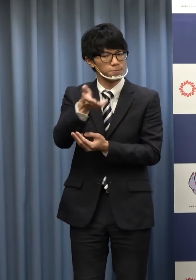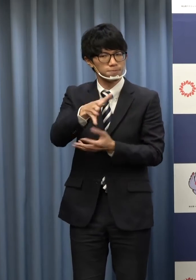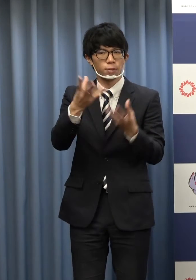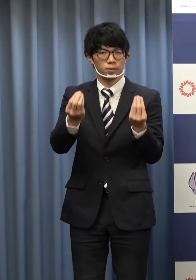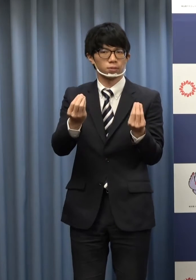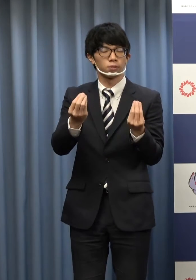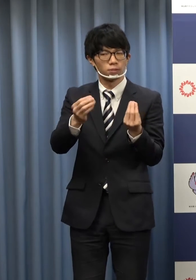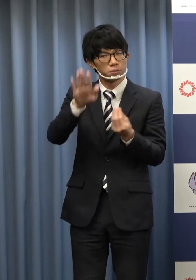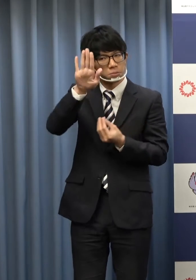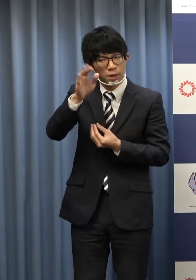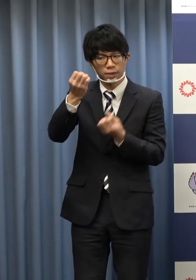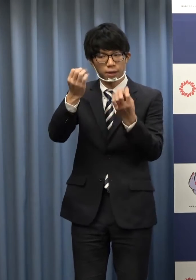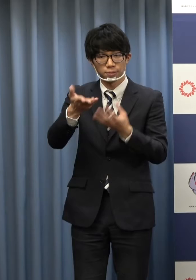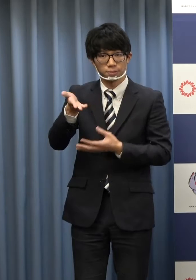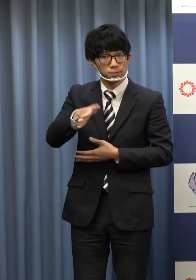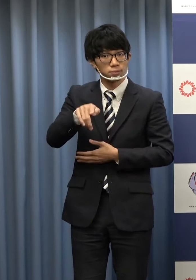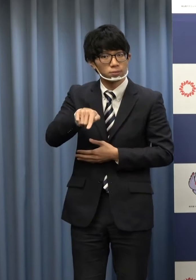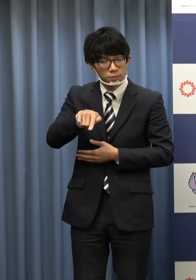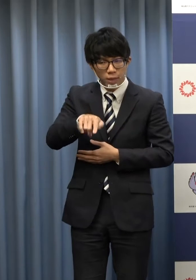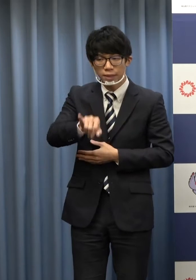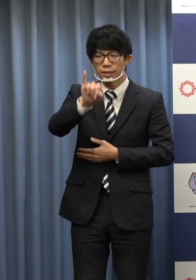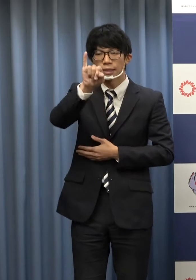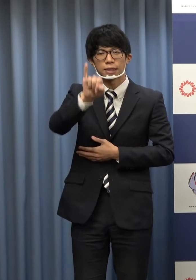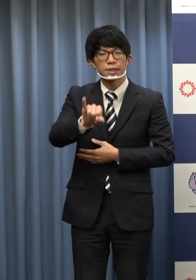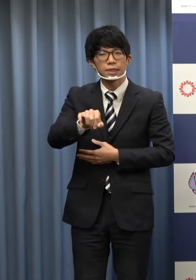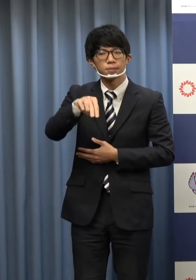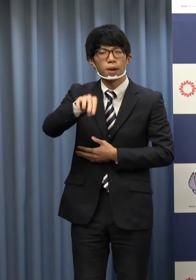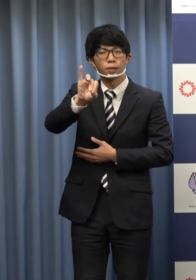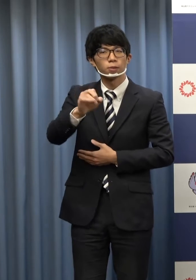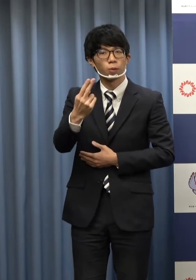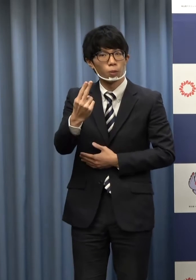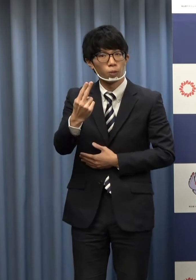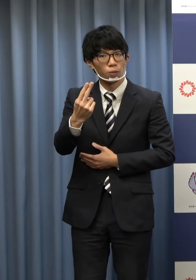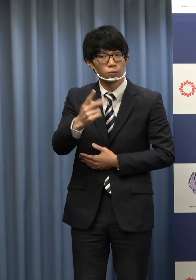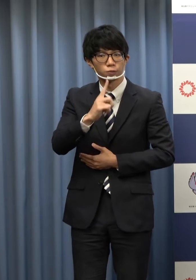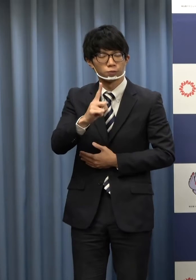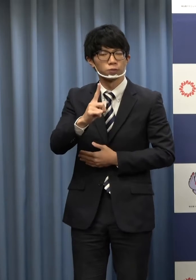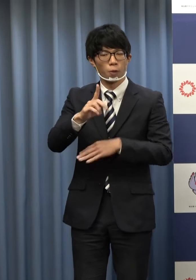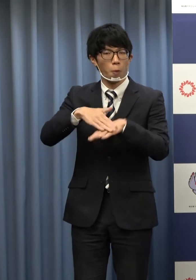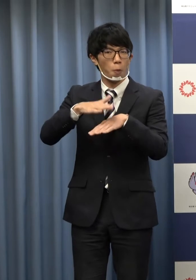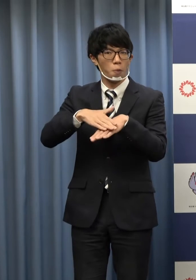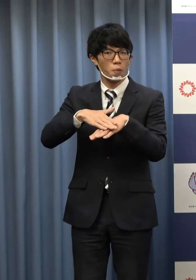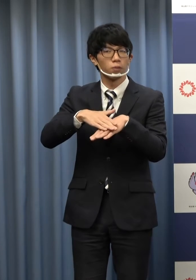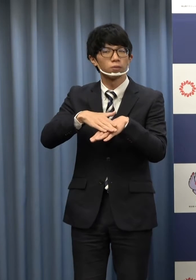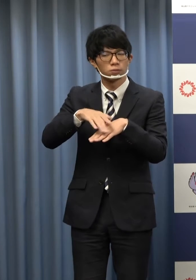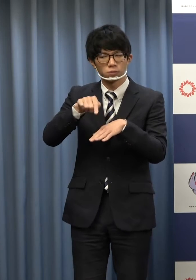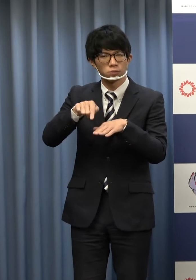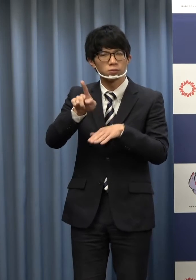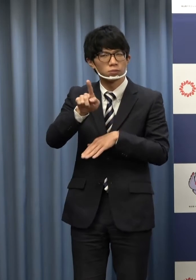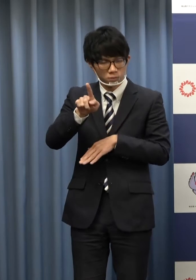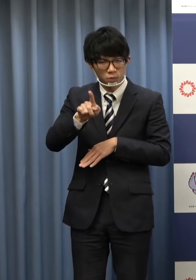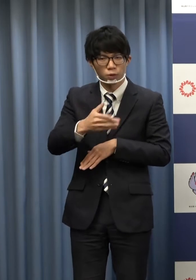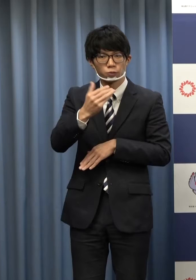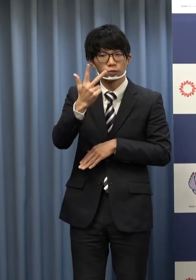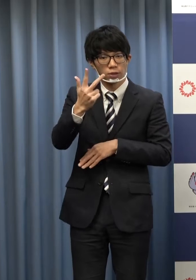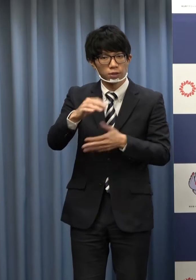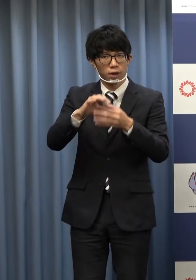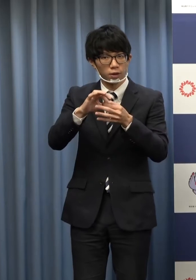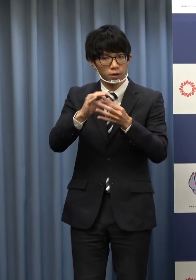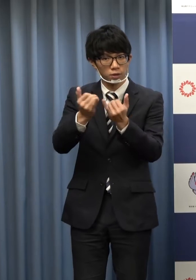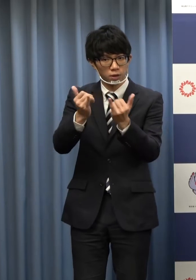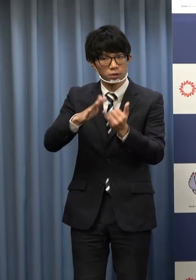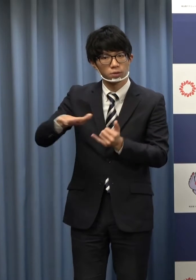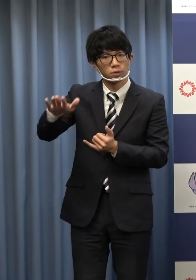置として EMAT といってですね、いわゆる福祉関係の部局の人間